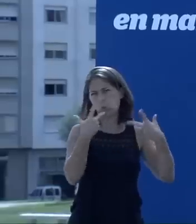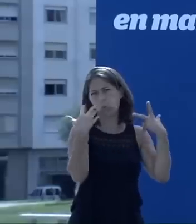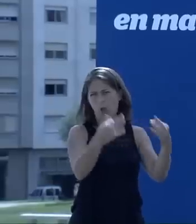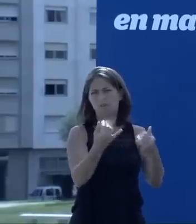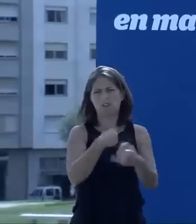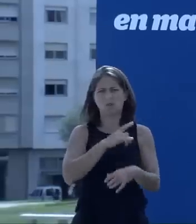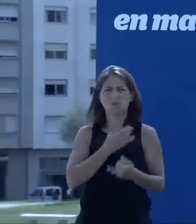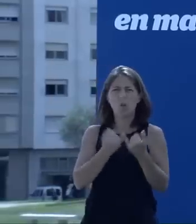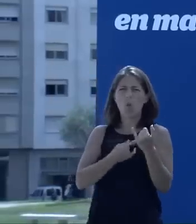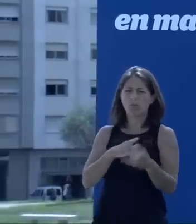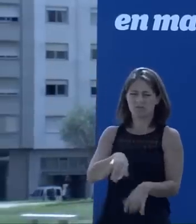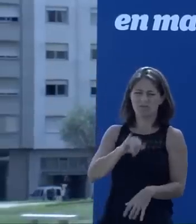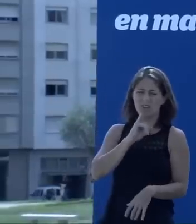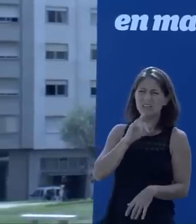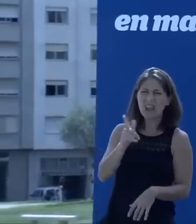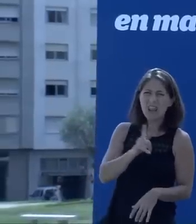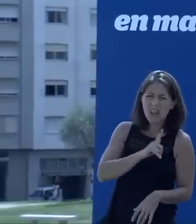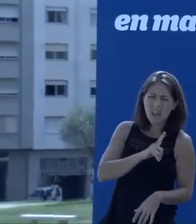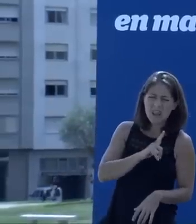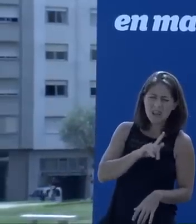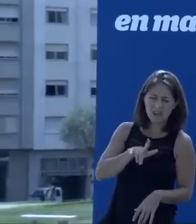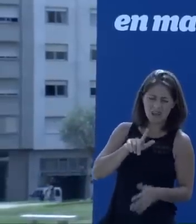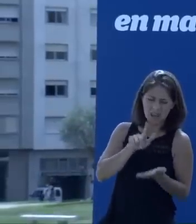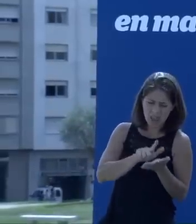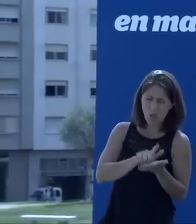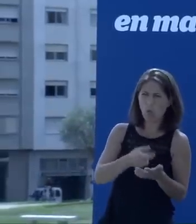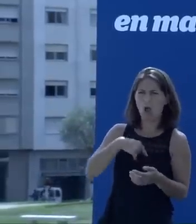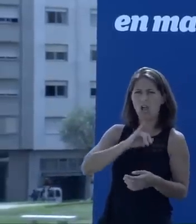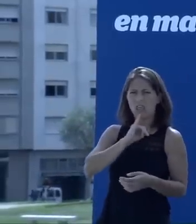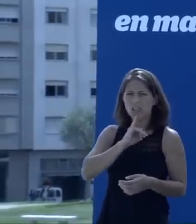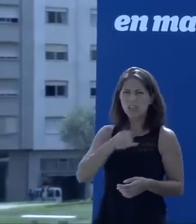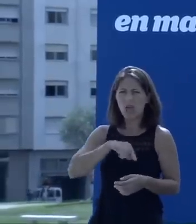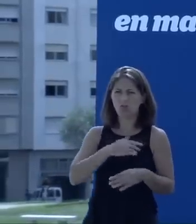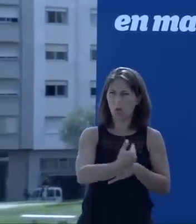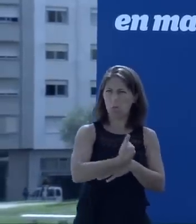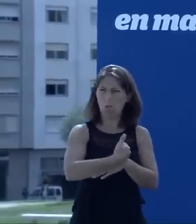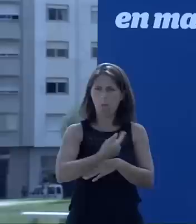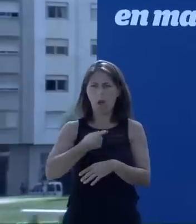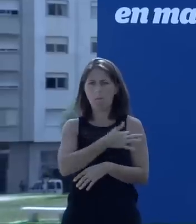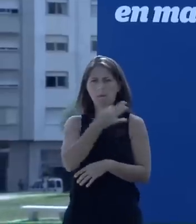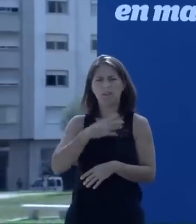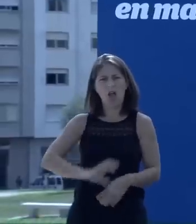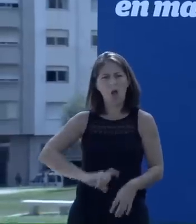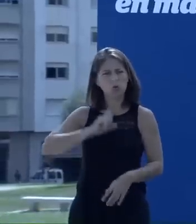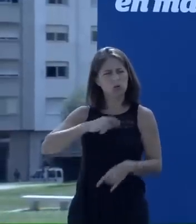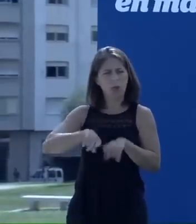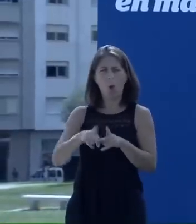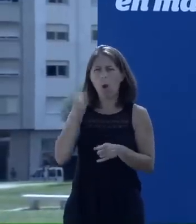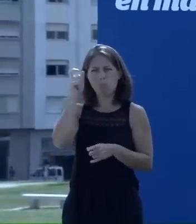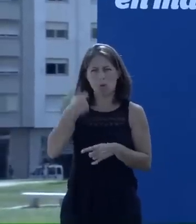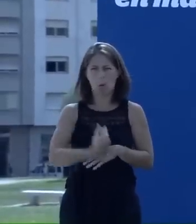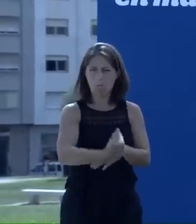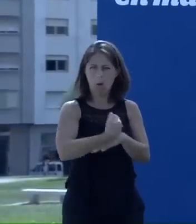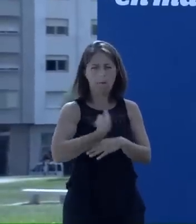a prostitución dos nosos símbolos de identidade e a merma da nosa autoestima como pobo. Únose ao anterior